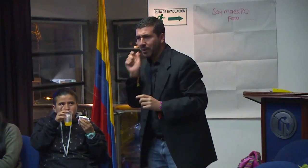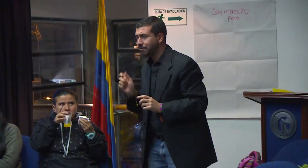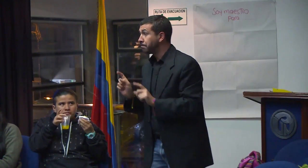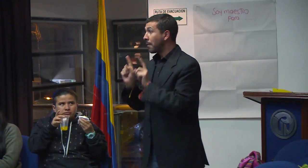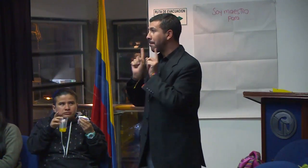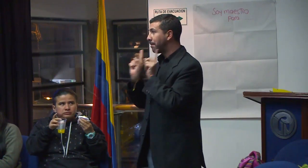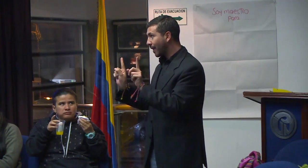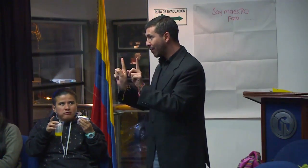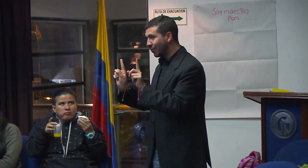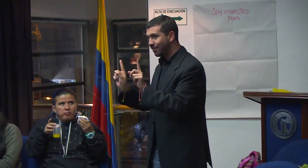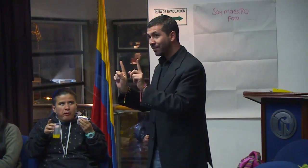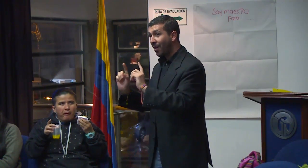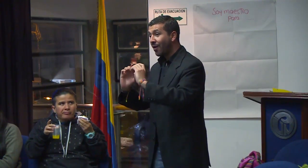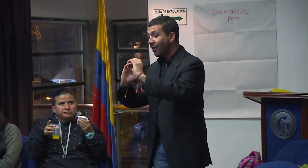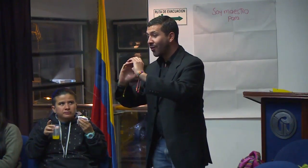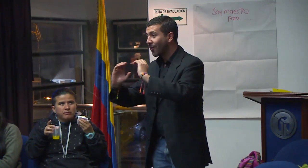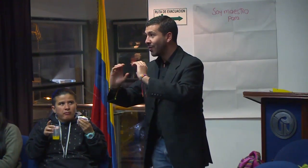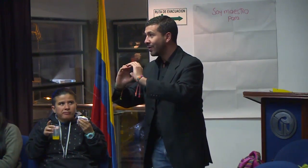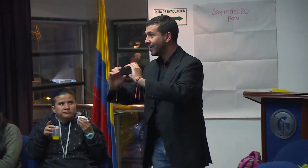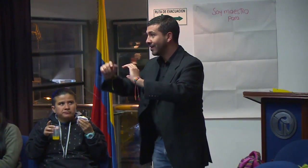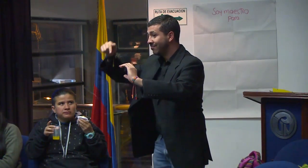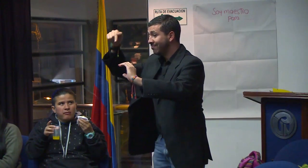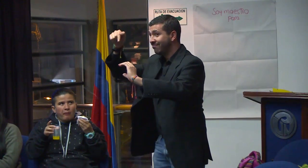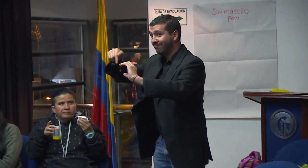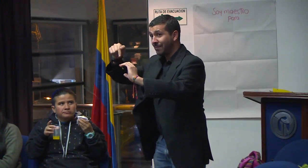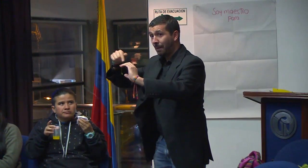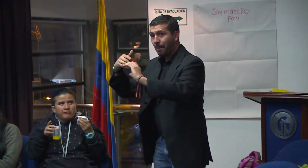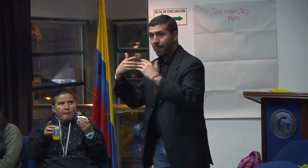humanos. ¿Sí? Sin embargo,